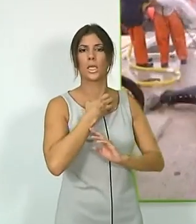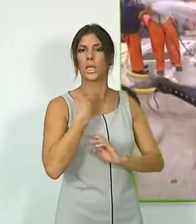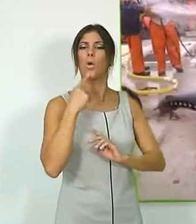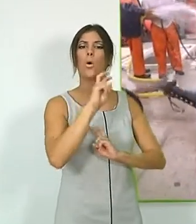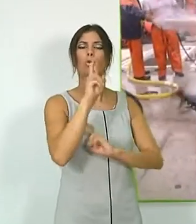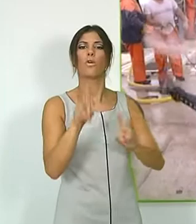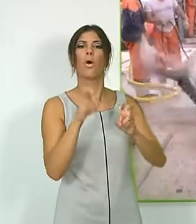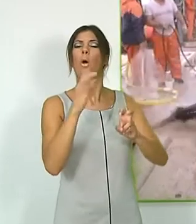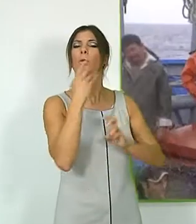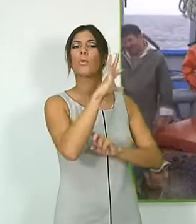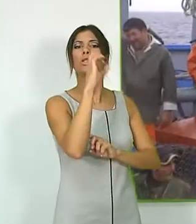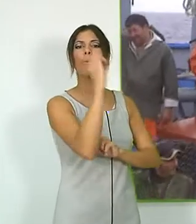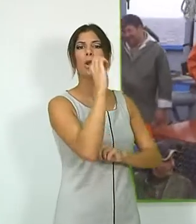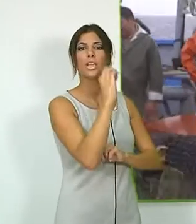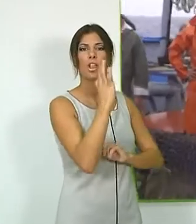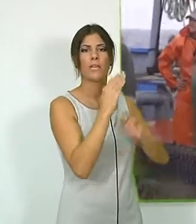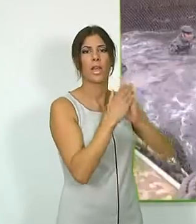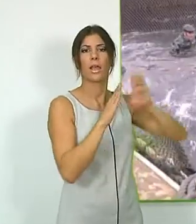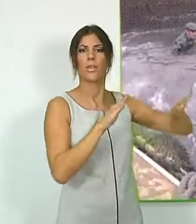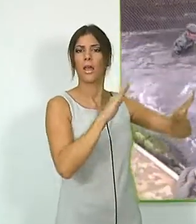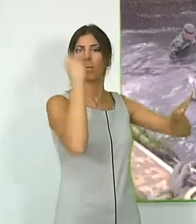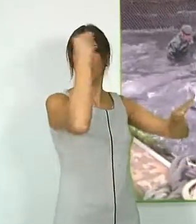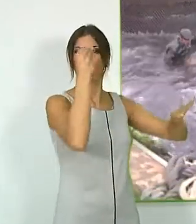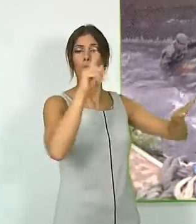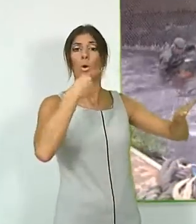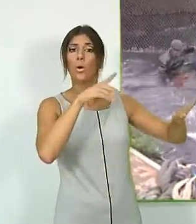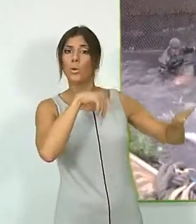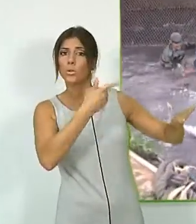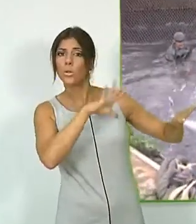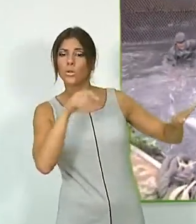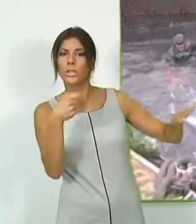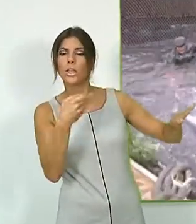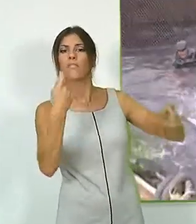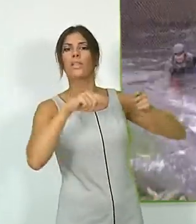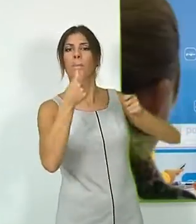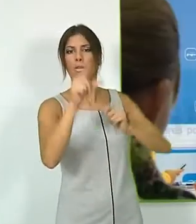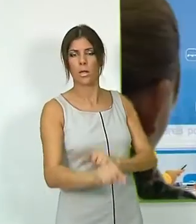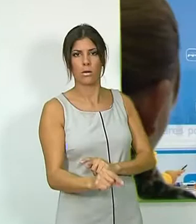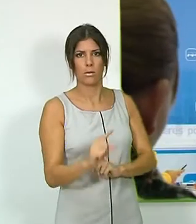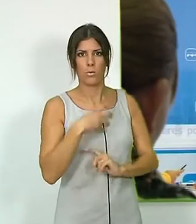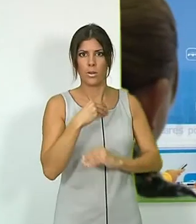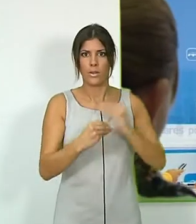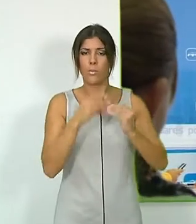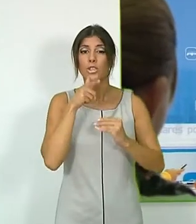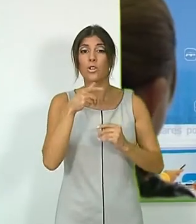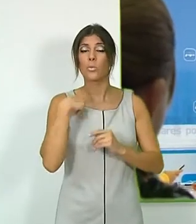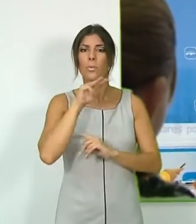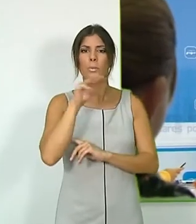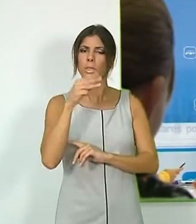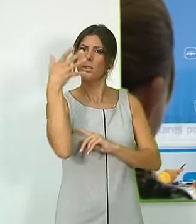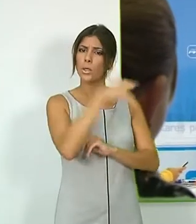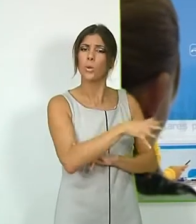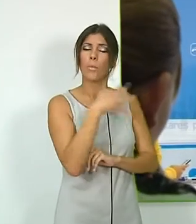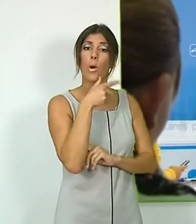un 50% de la mercancía en puerto marroquí y vender a un precio menor en sus lonjas. El diputado por el Partido Popular además